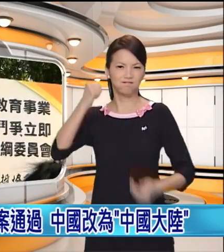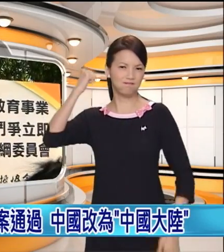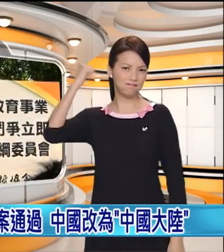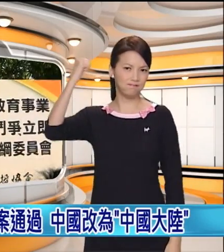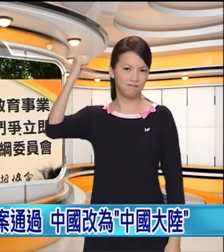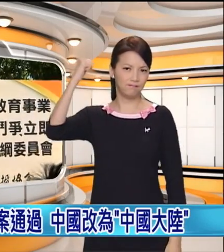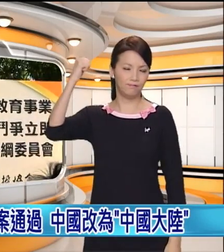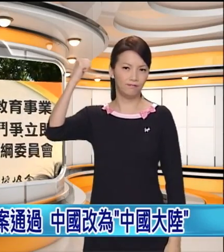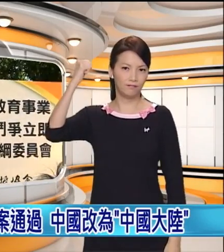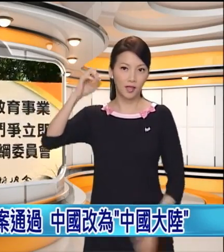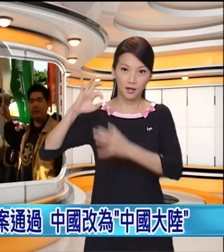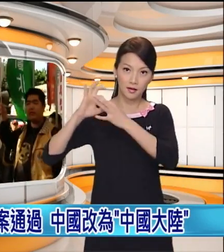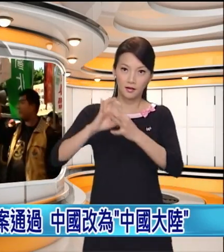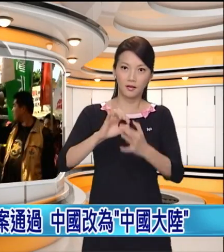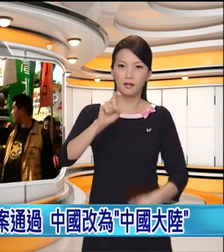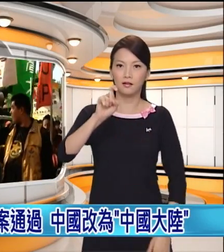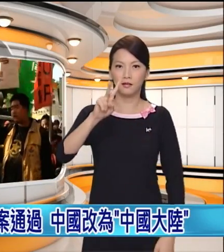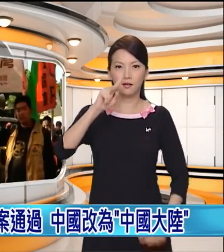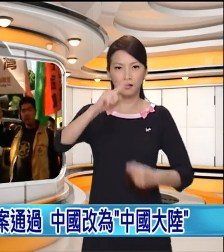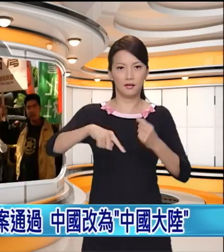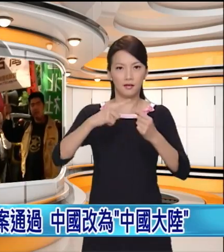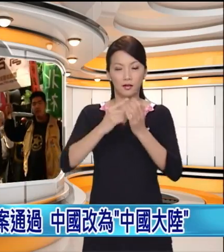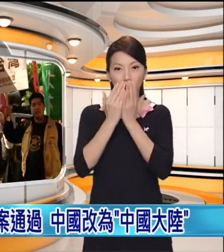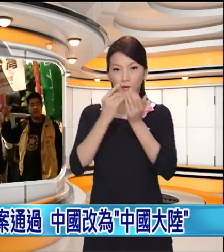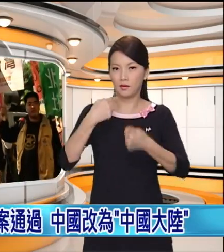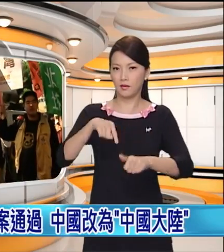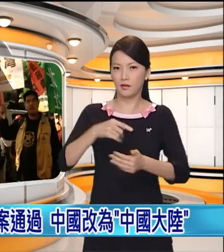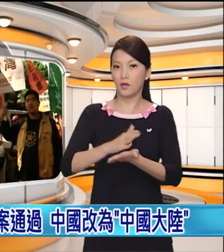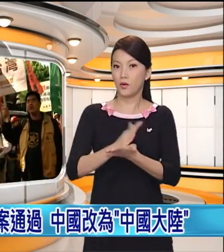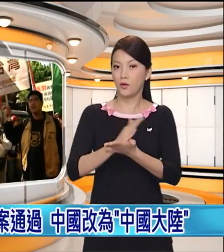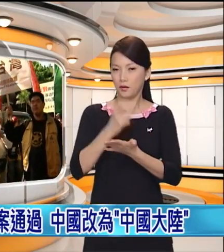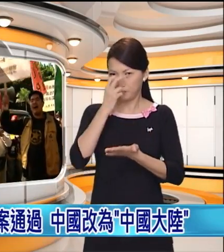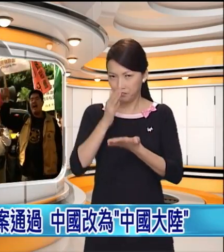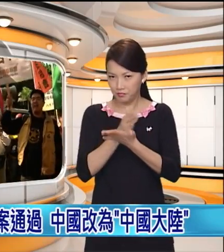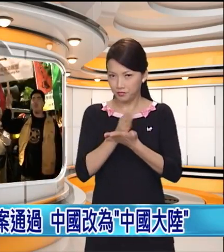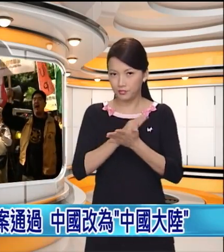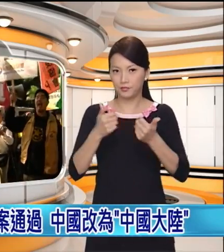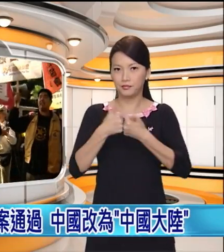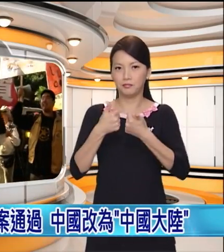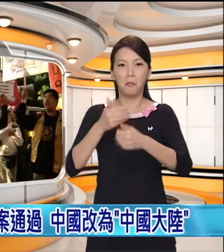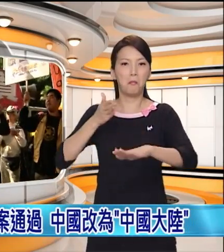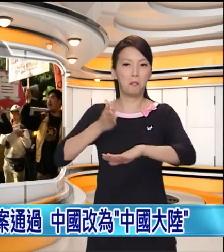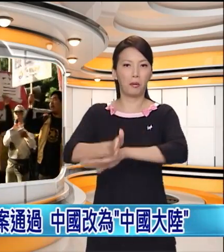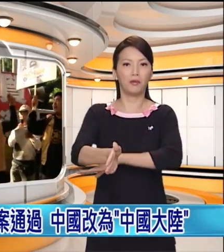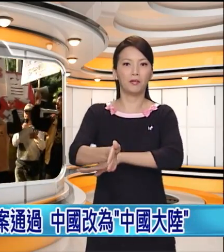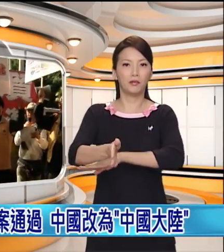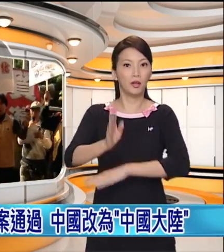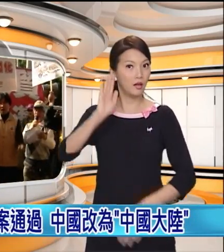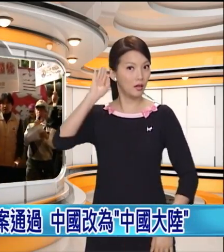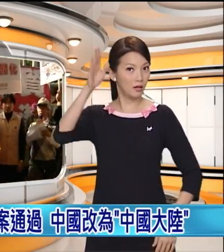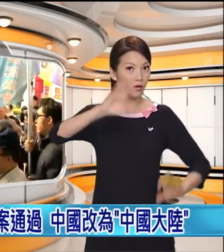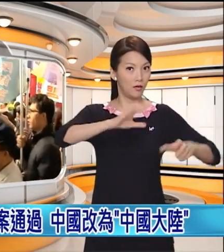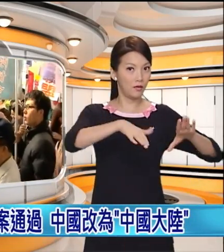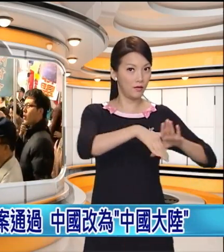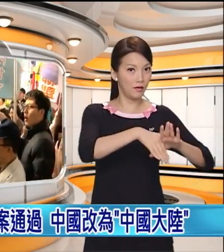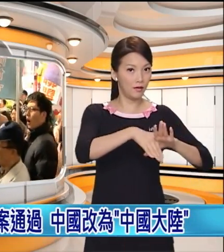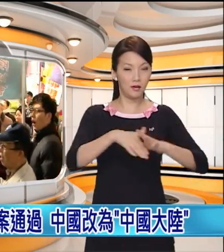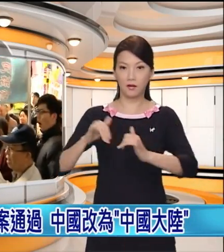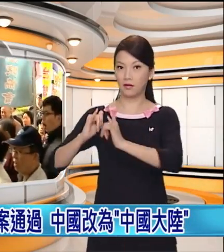化。十二年国教课程审议会仍然通过了微调案，未来国文